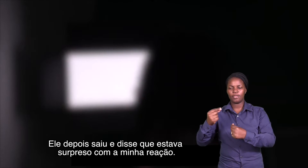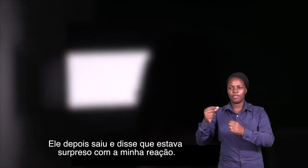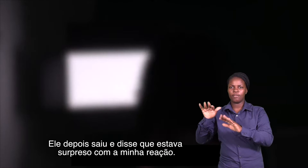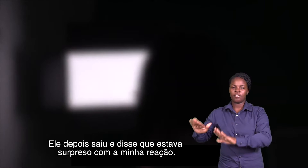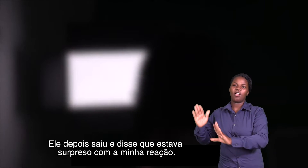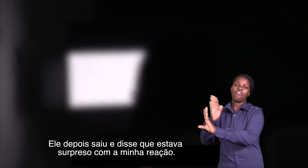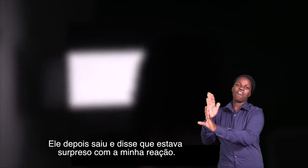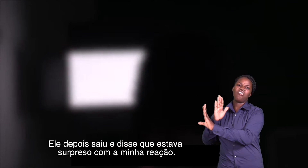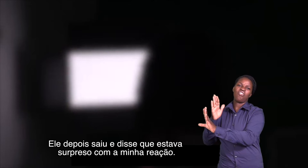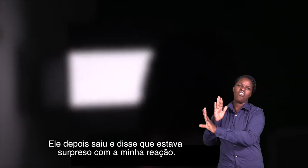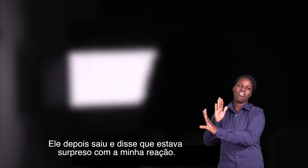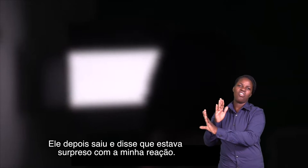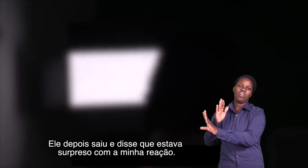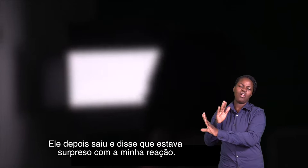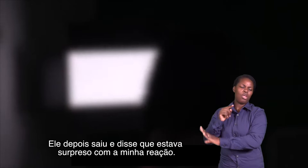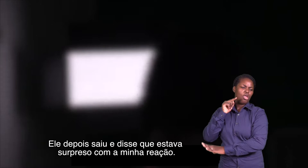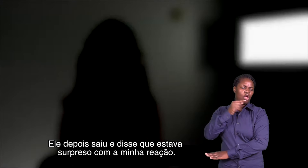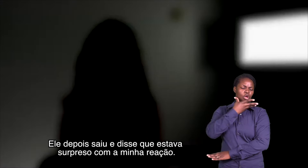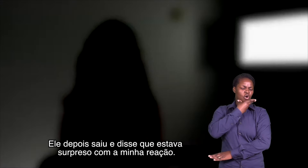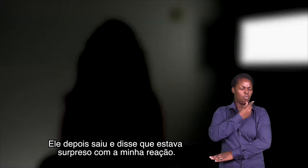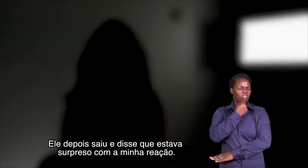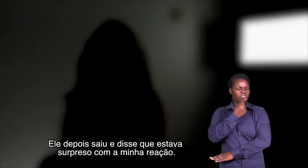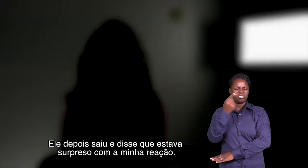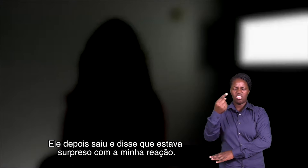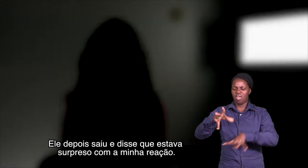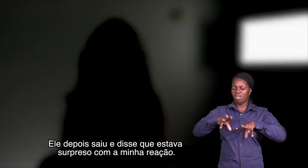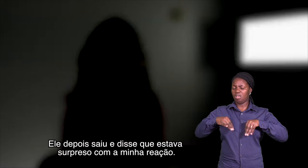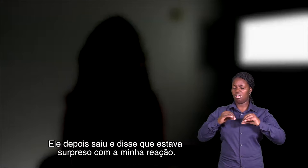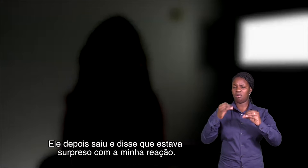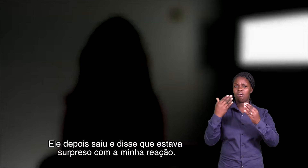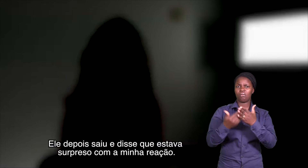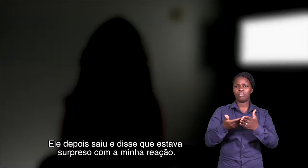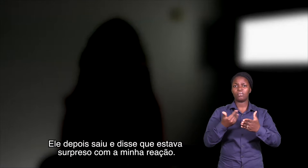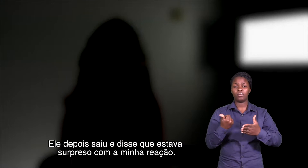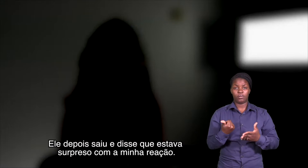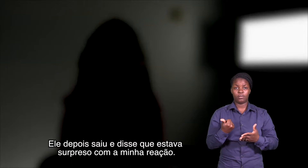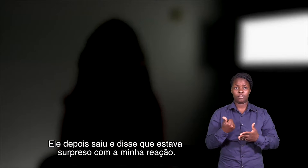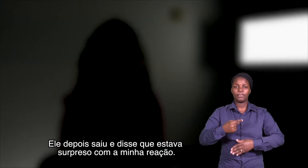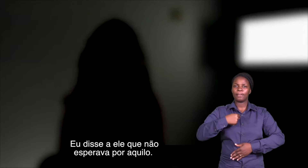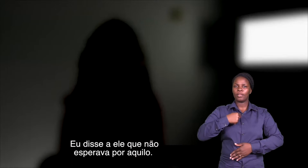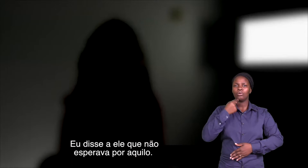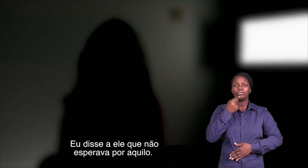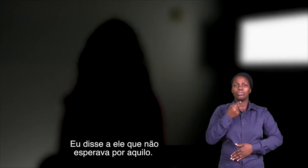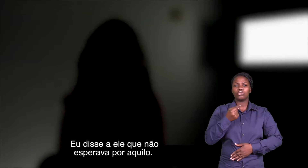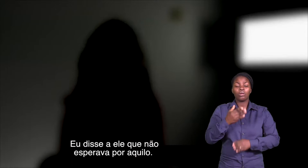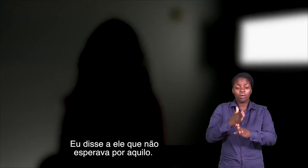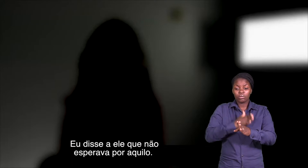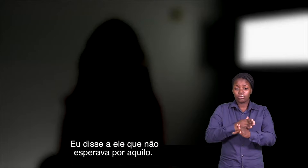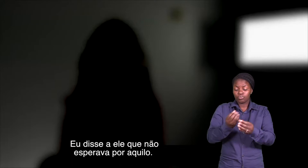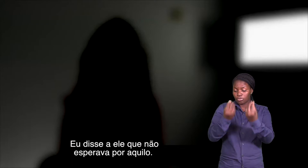depois saiu, depois ele disse, olha, eu estou surpreso com a tua reação. E eu disse a ele que eu não